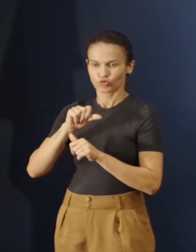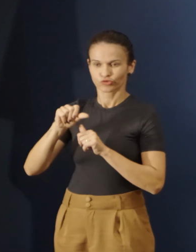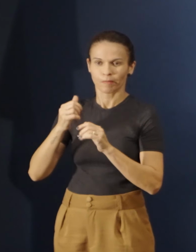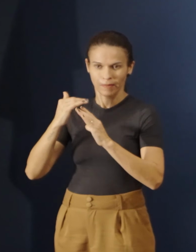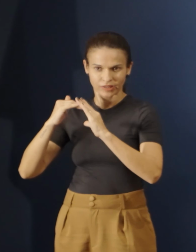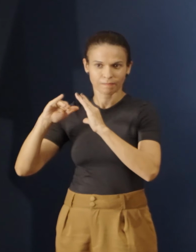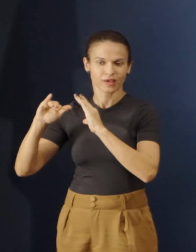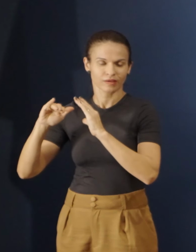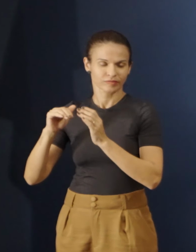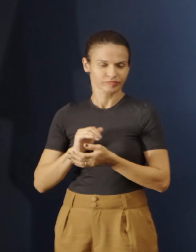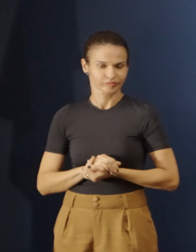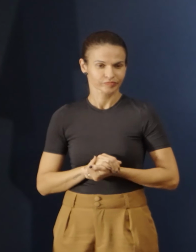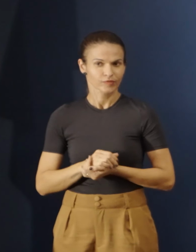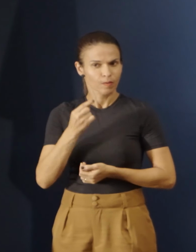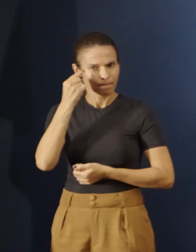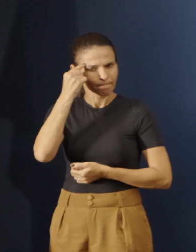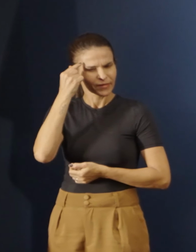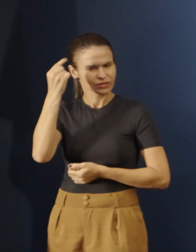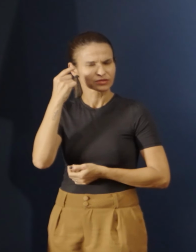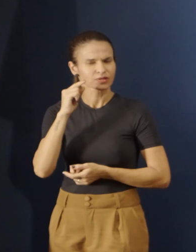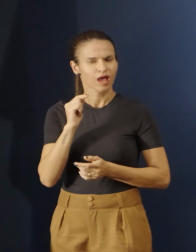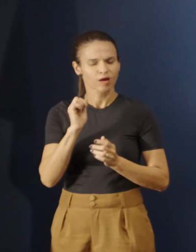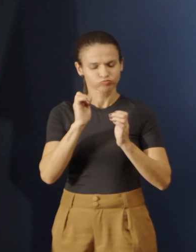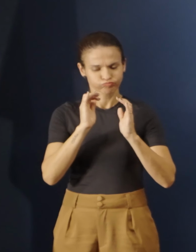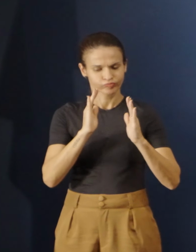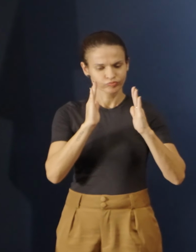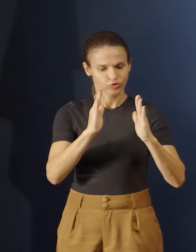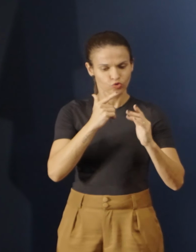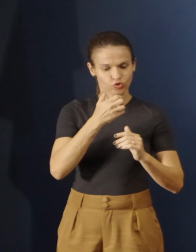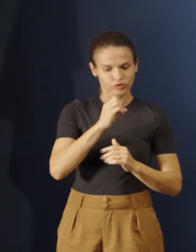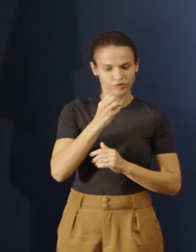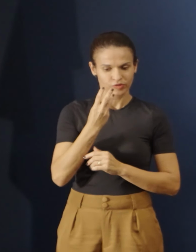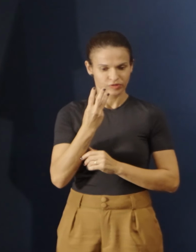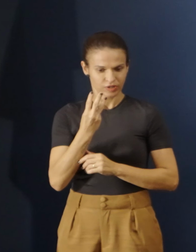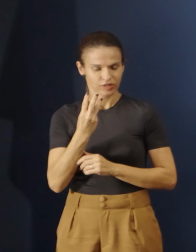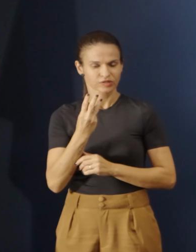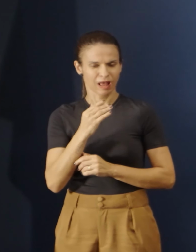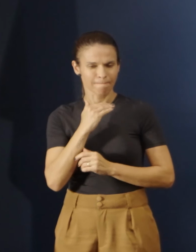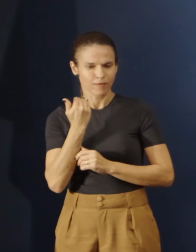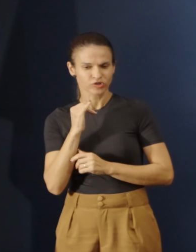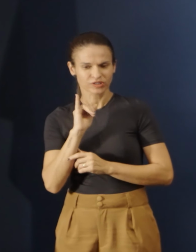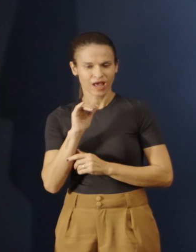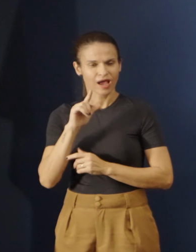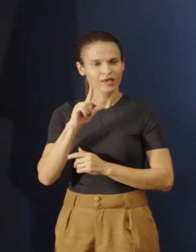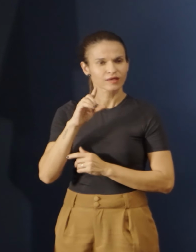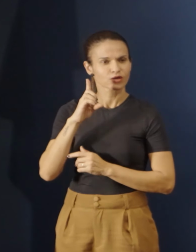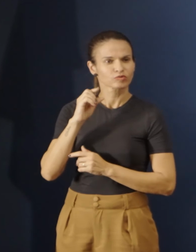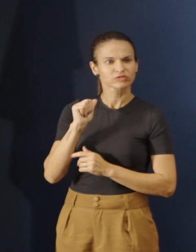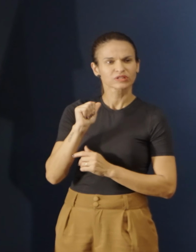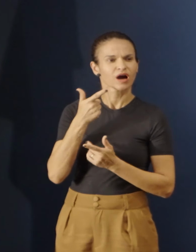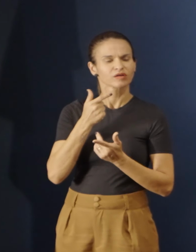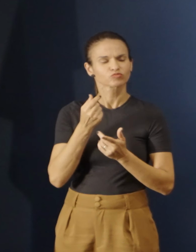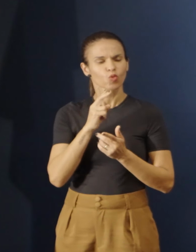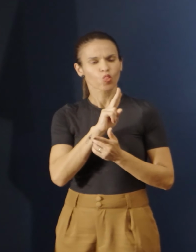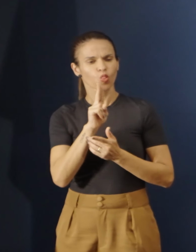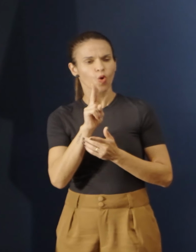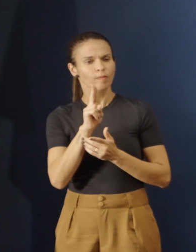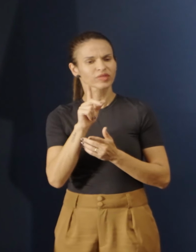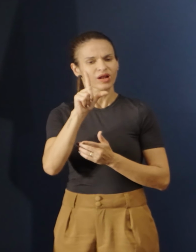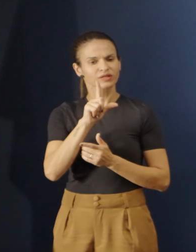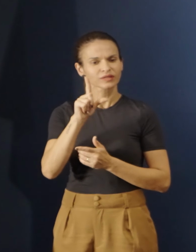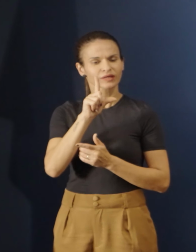eu acho que, assim, é uma questão de cronologia. De 2003, da morte da Hilda para cá, eu não vejo no nome da literatura contemporânea